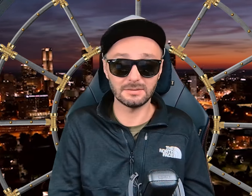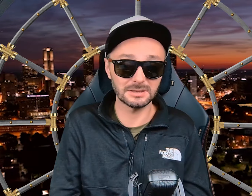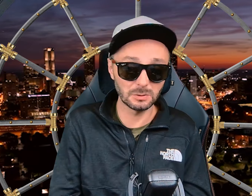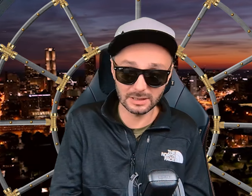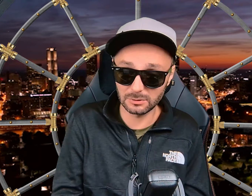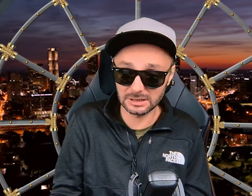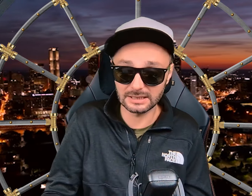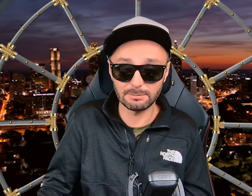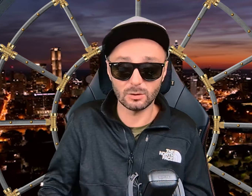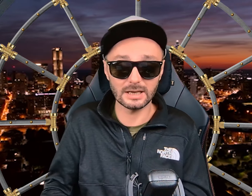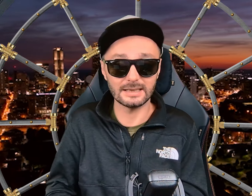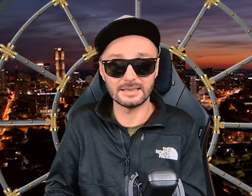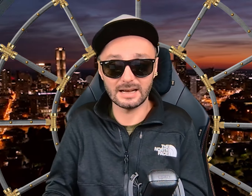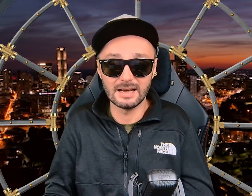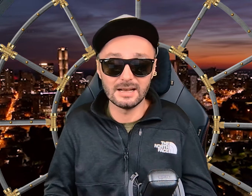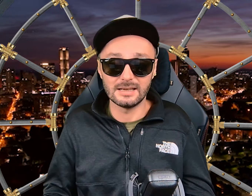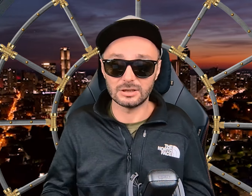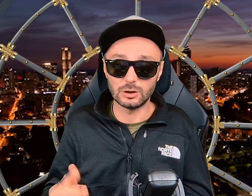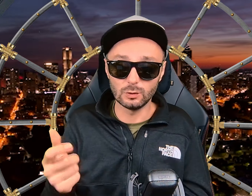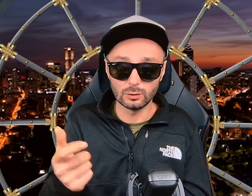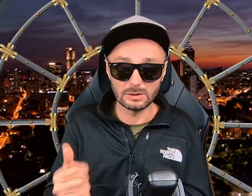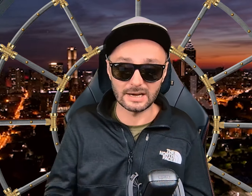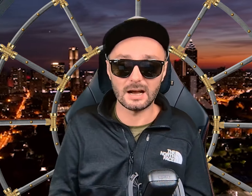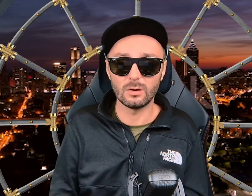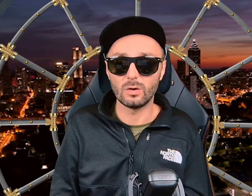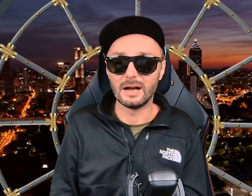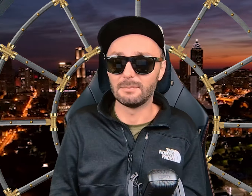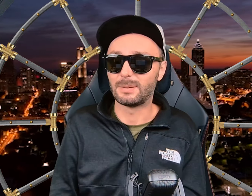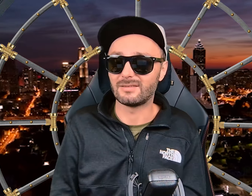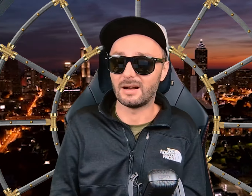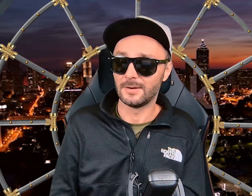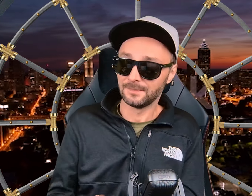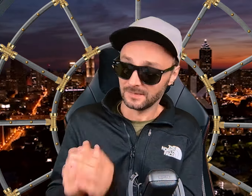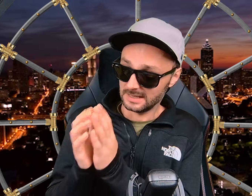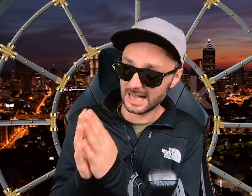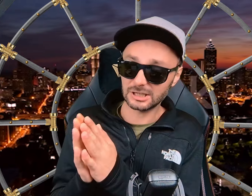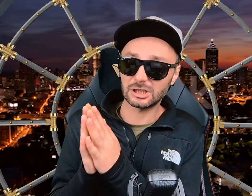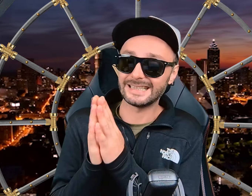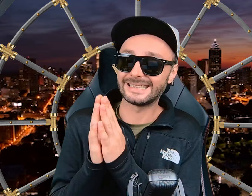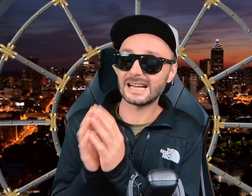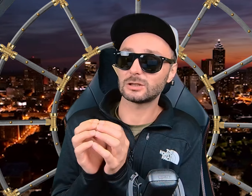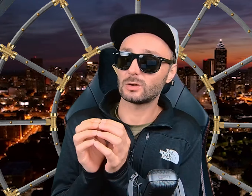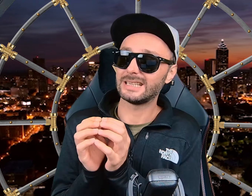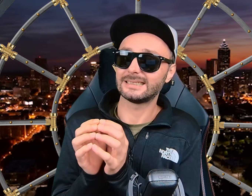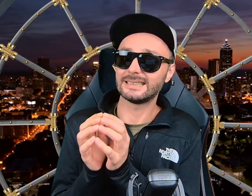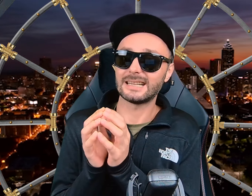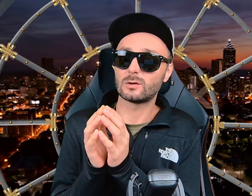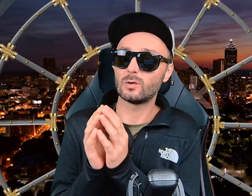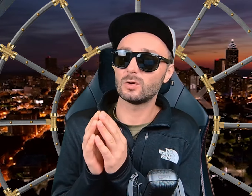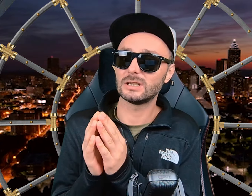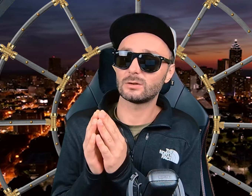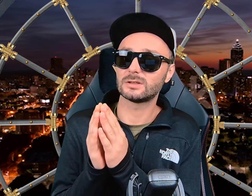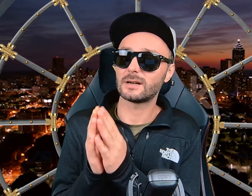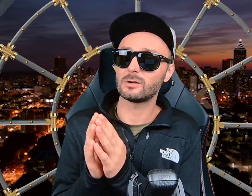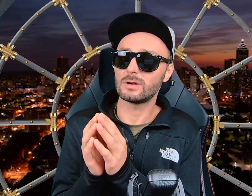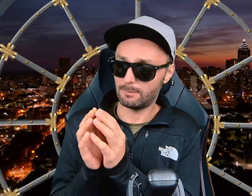17 minuta možete da pogledate na YouTube kanalu Prva Naš Draško je se također osvrnuo na